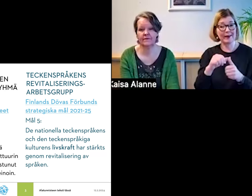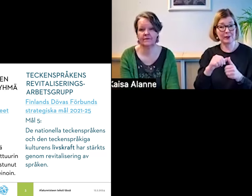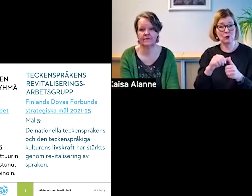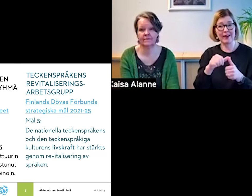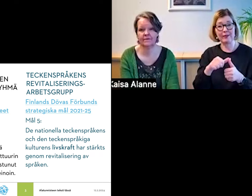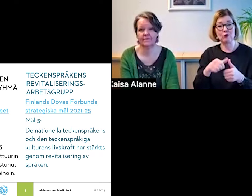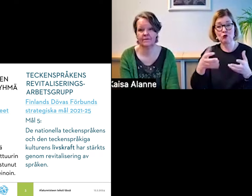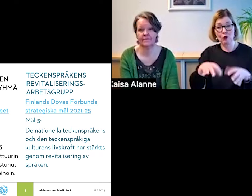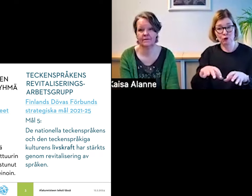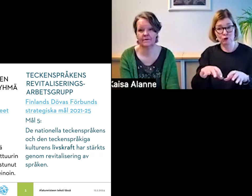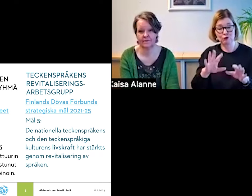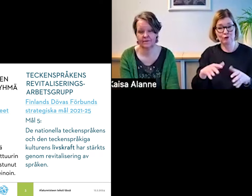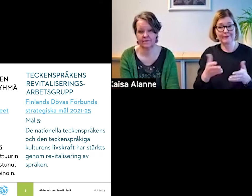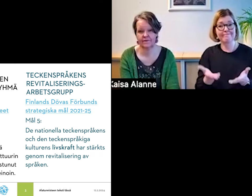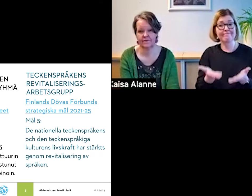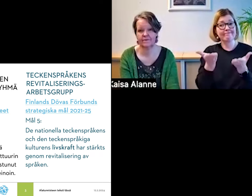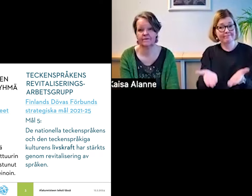Myös Kureliiton